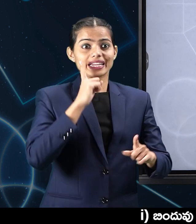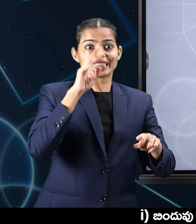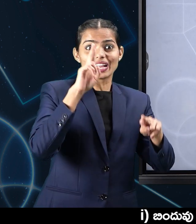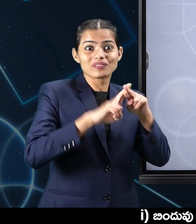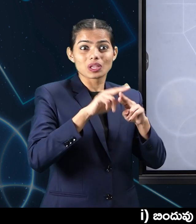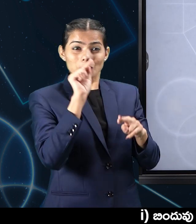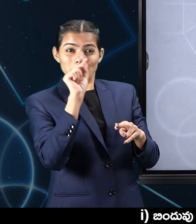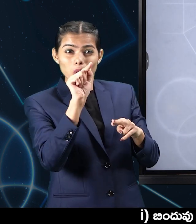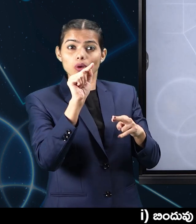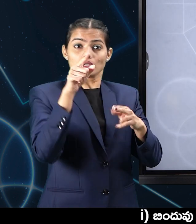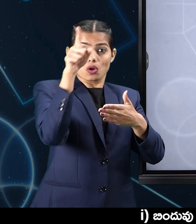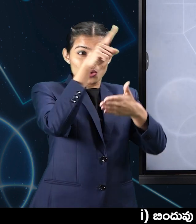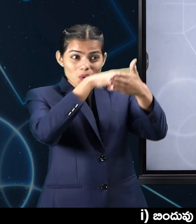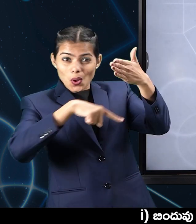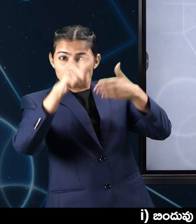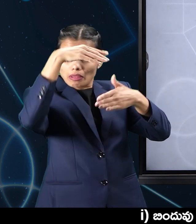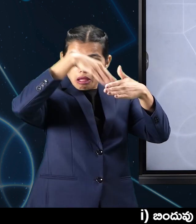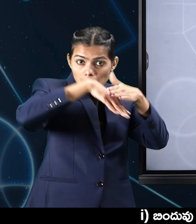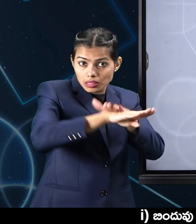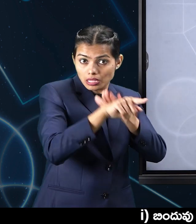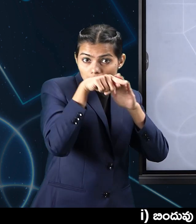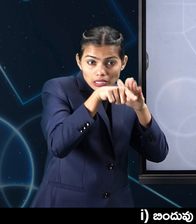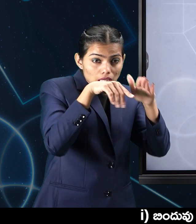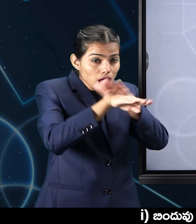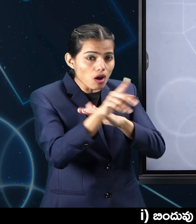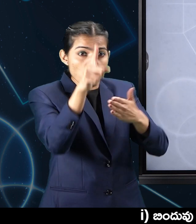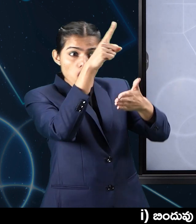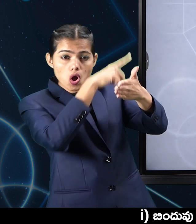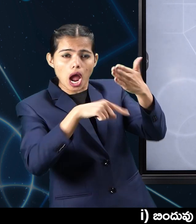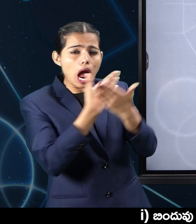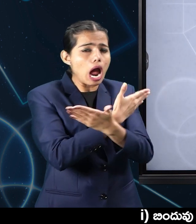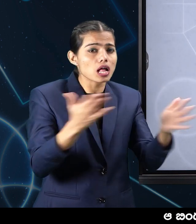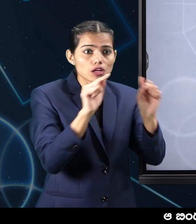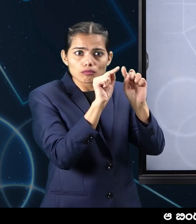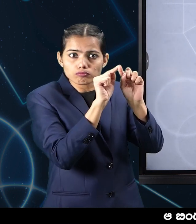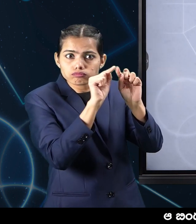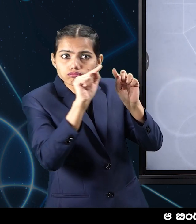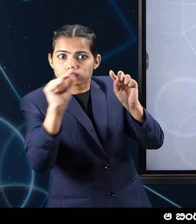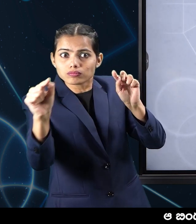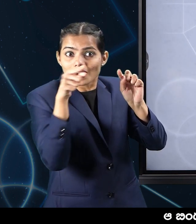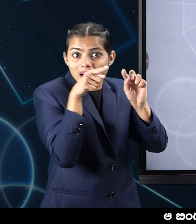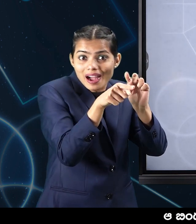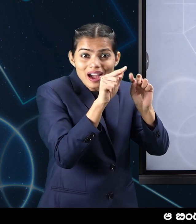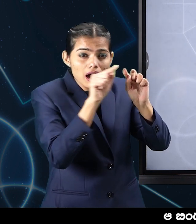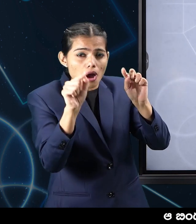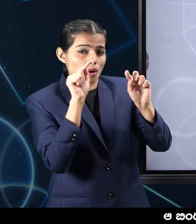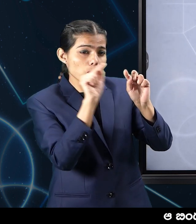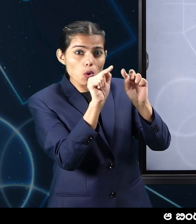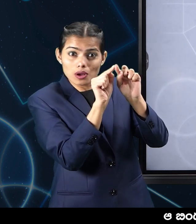1. బిందువు వృత్తం యొక్క అంతర్గత ప్రాంతంలో ఉన్నట్లయితే ఆ బిందువు ద్వారా ఏదైనా పంక్తి